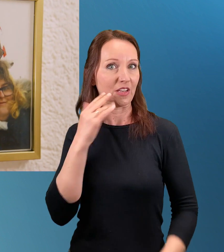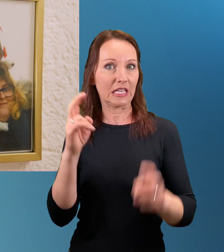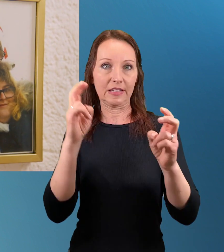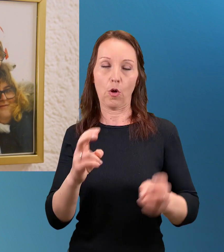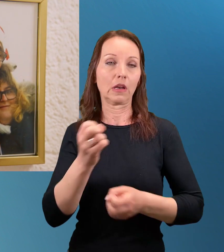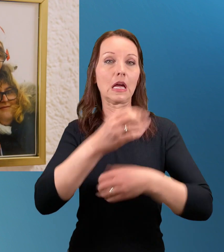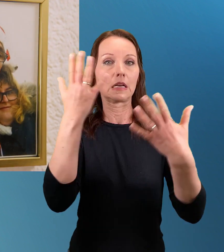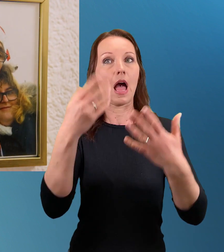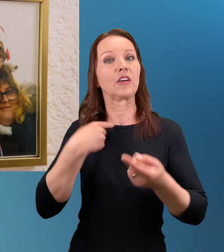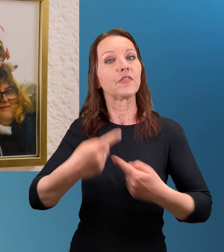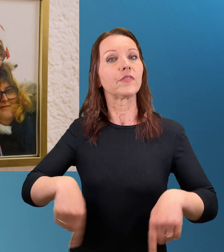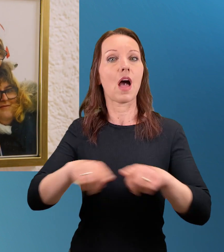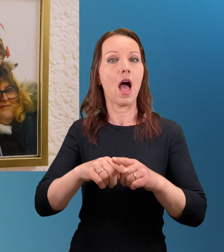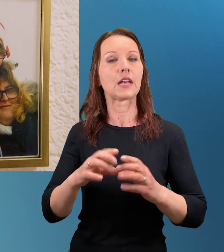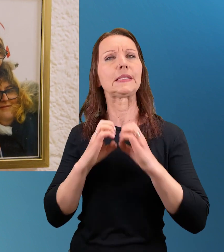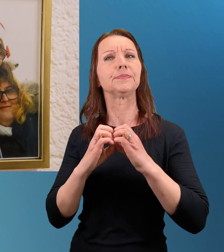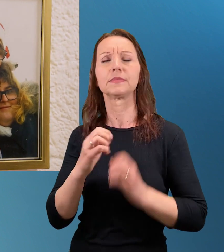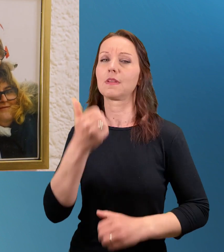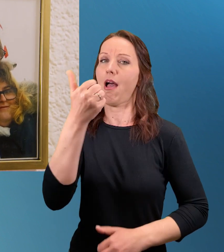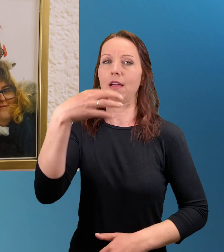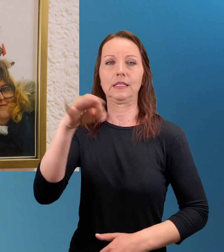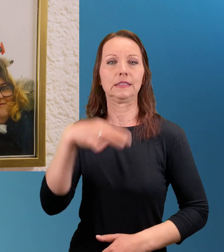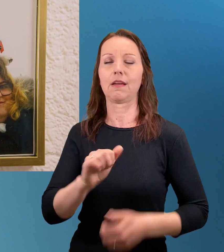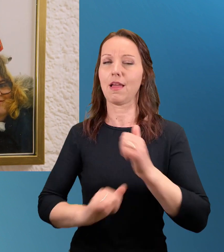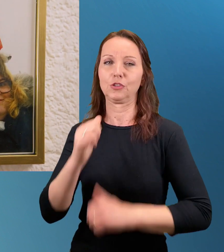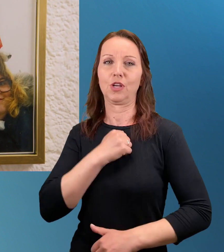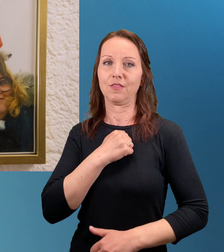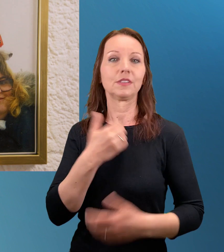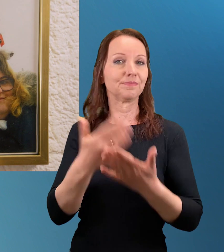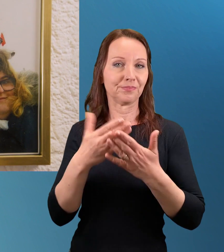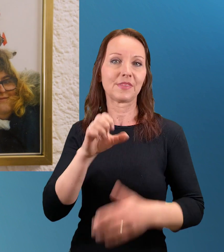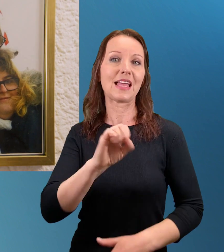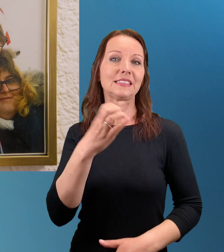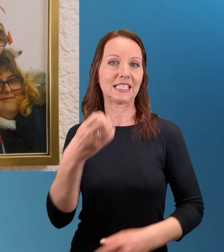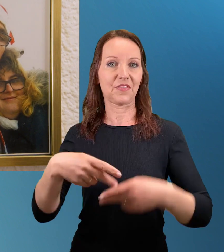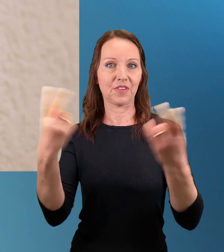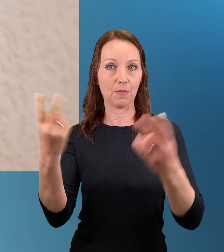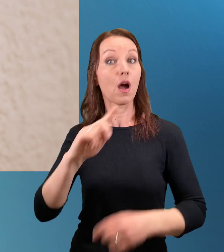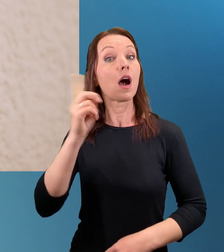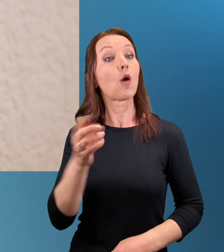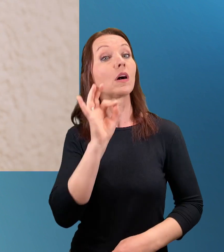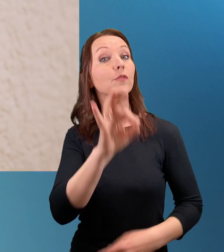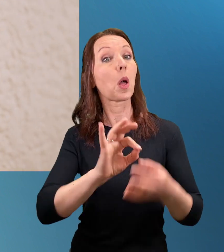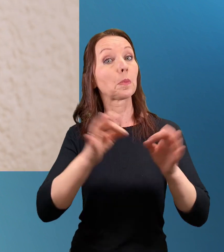einen Herzensklub. Mit dem SC Freiburg, der in ihrer Beziehung auch eine bedeutsame Rolle spielt.